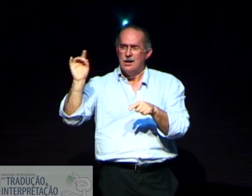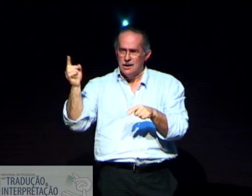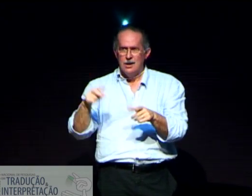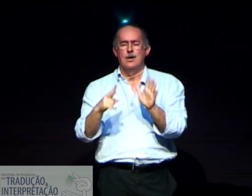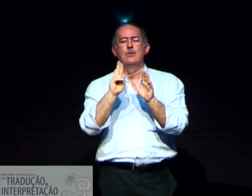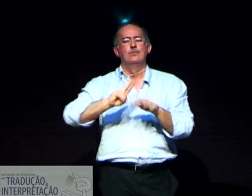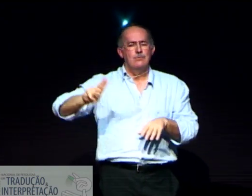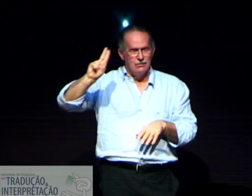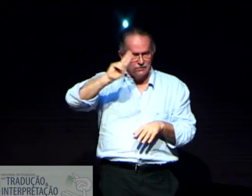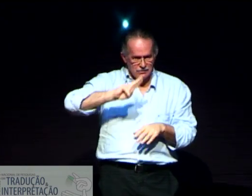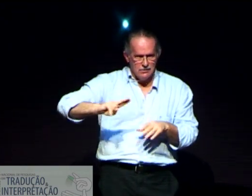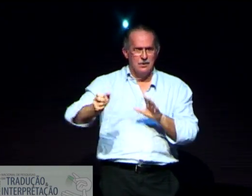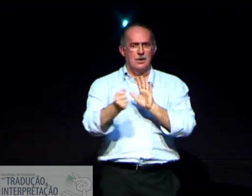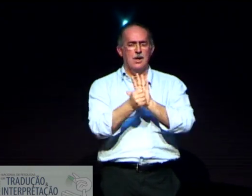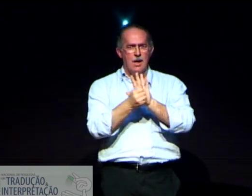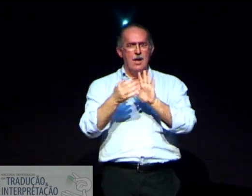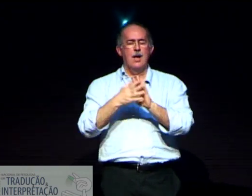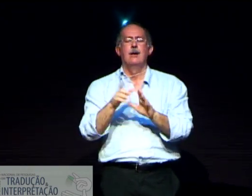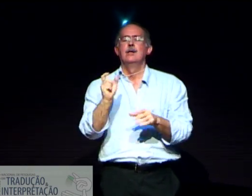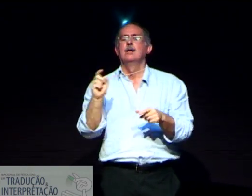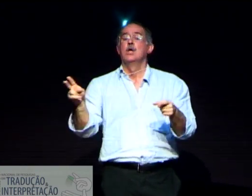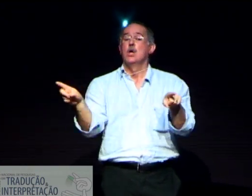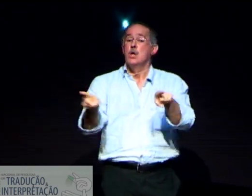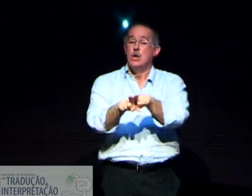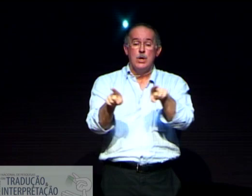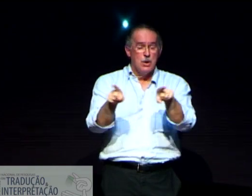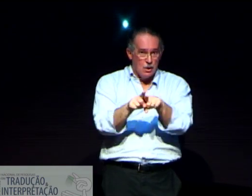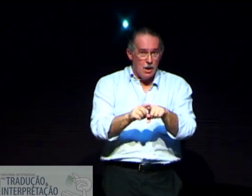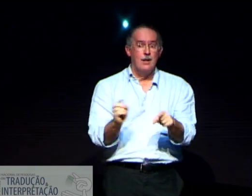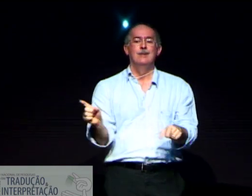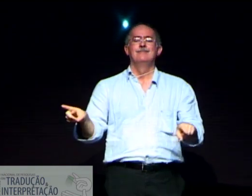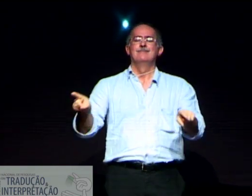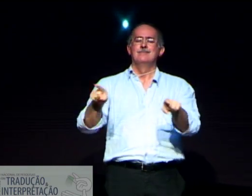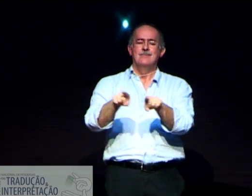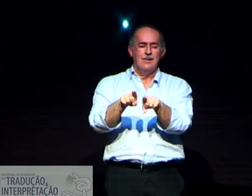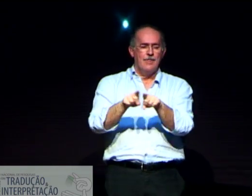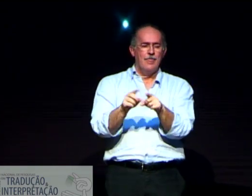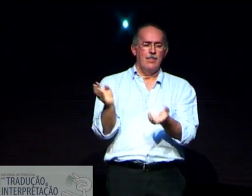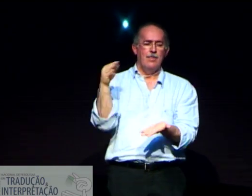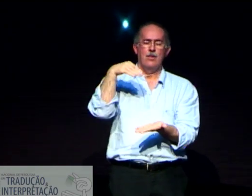Então, eu selecionei uma frase que foi produzida pelos aplicativos.